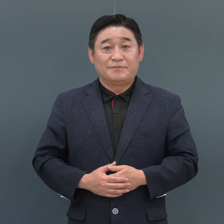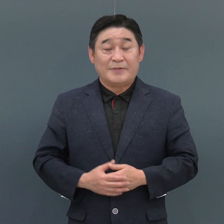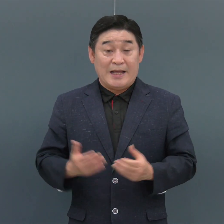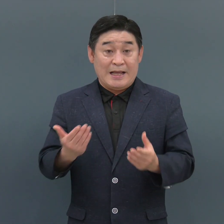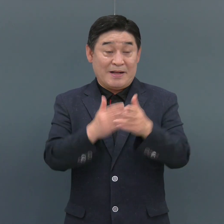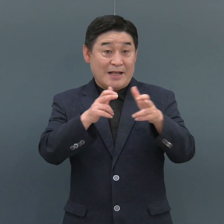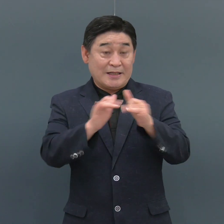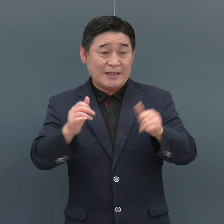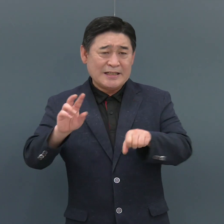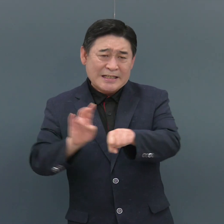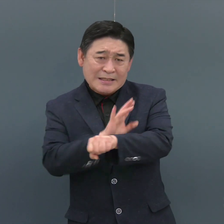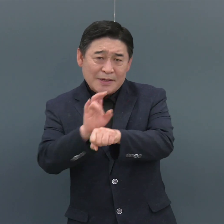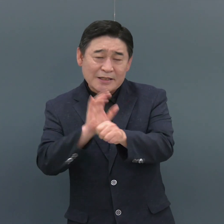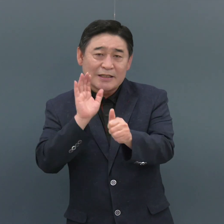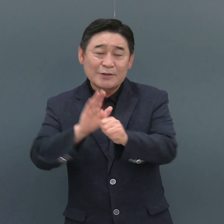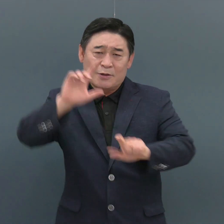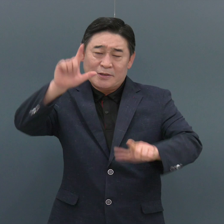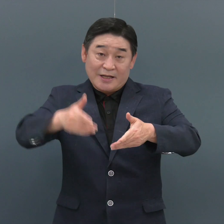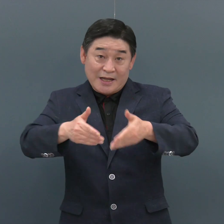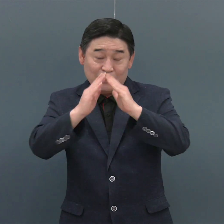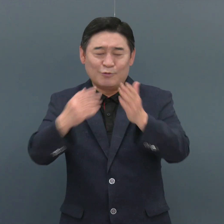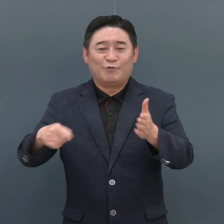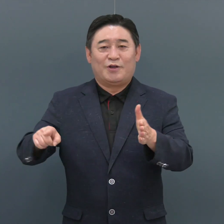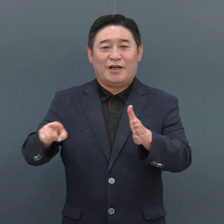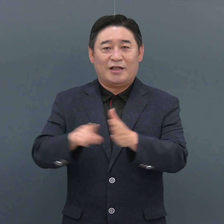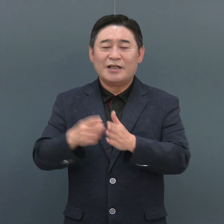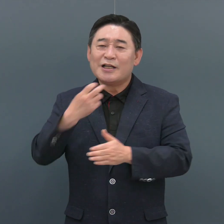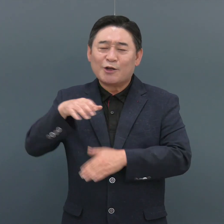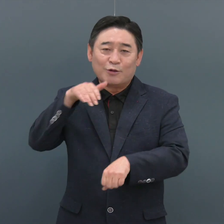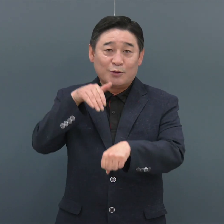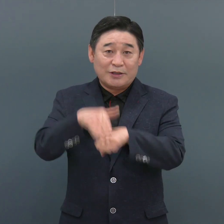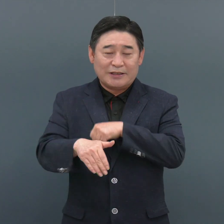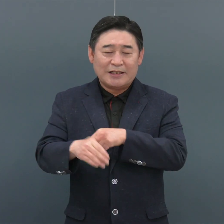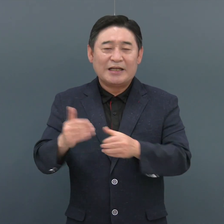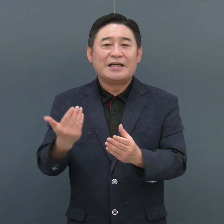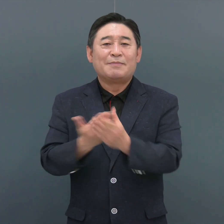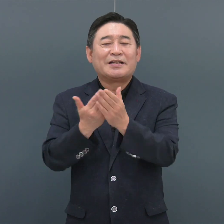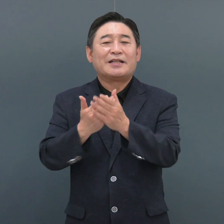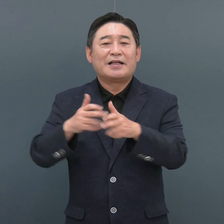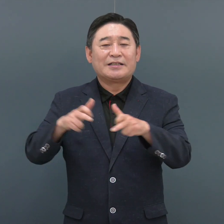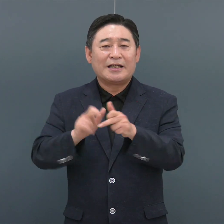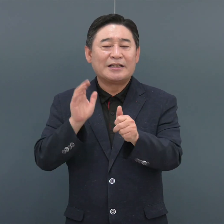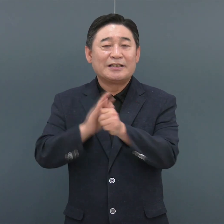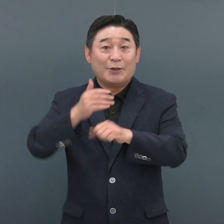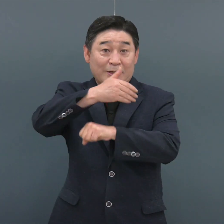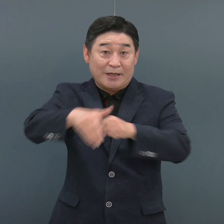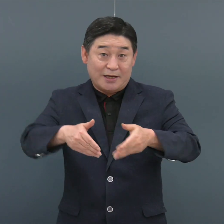발달장애인 24시간 지원 체계 구축을 위한 경기도형 발달장애인 지원 로드맵을 수립하겠습니다.